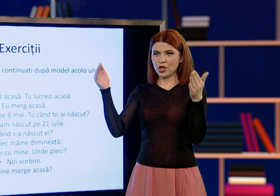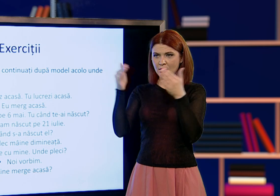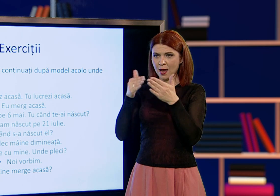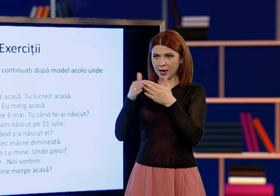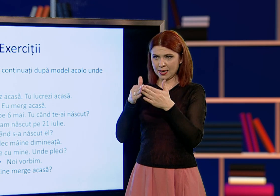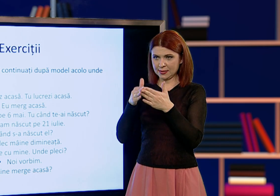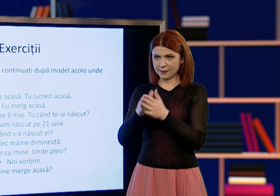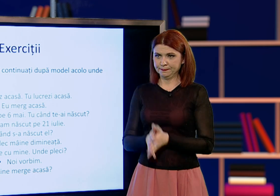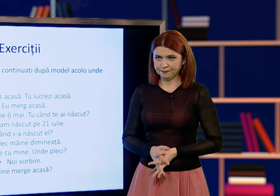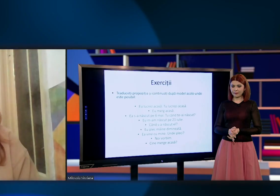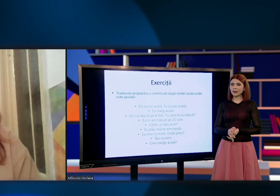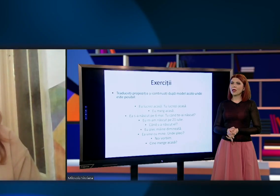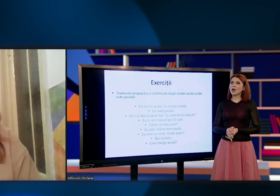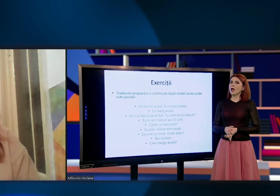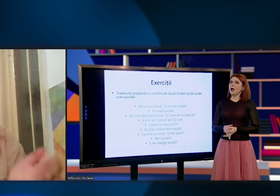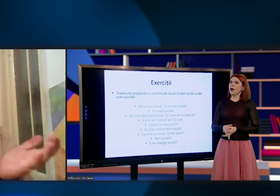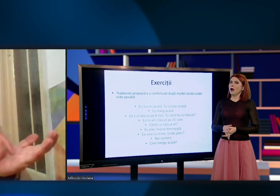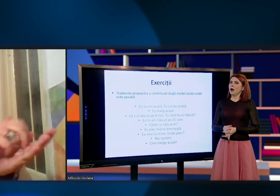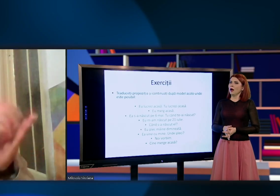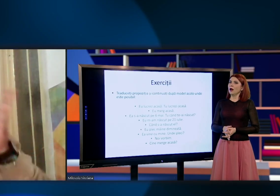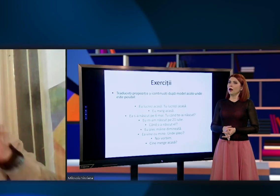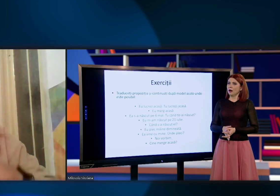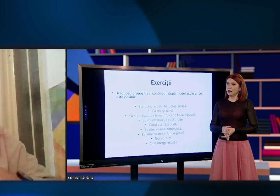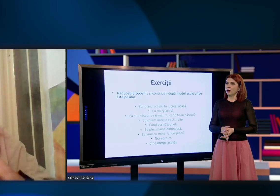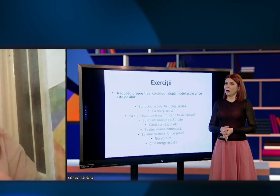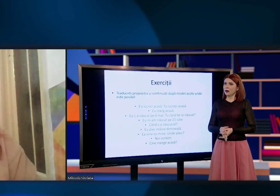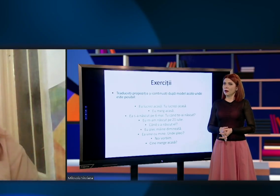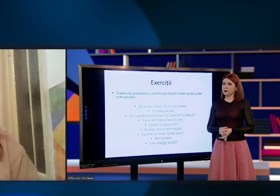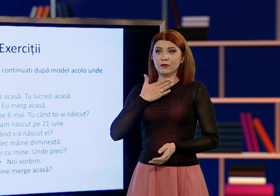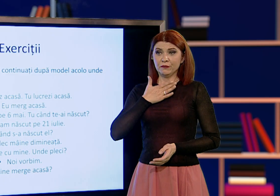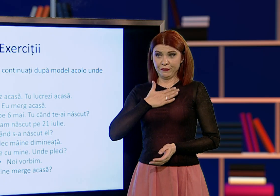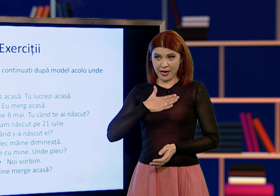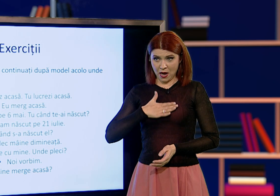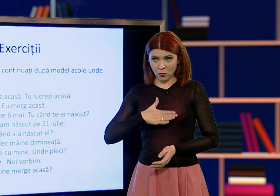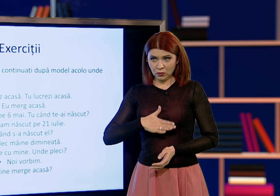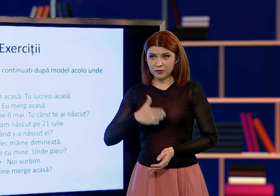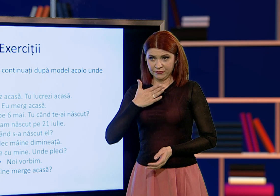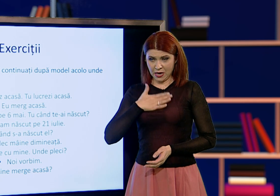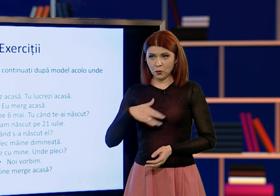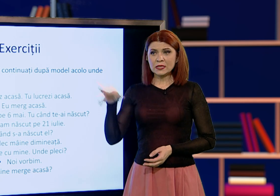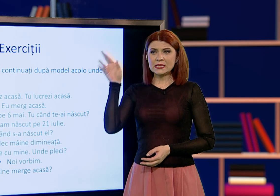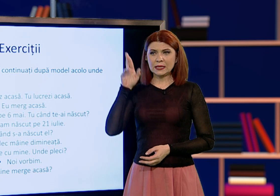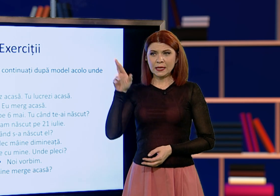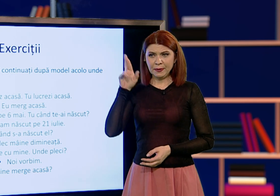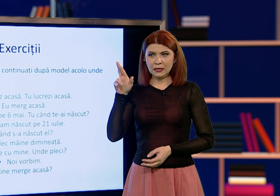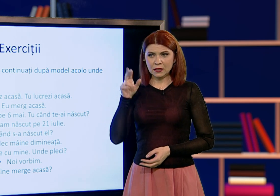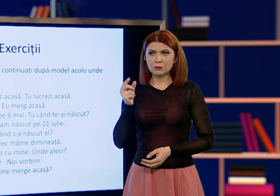acasă Cine merge acasă vreau vreau să repetăm